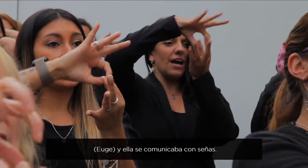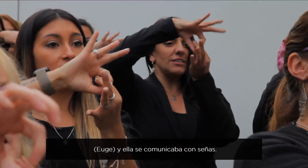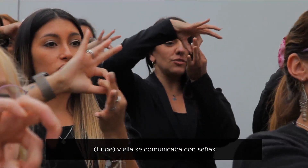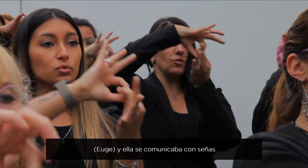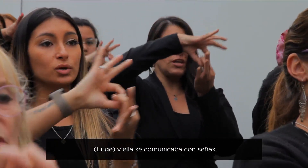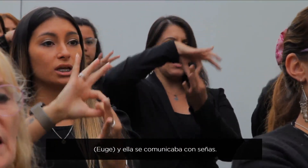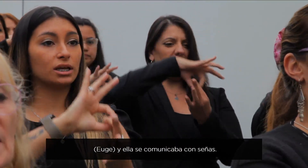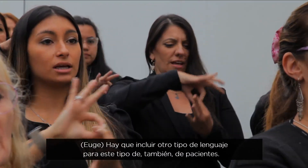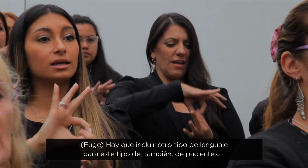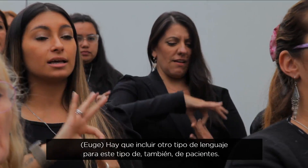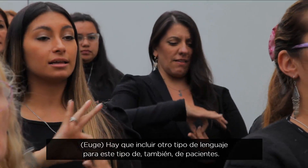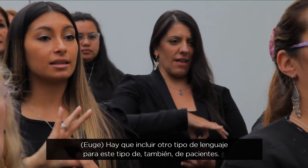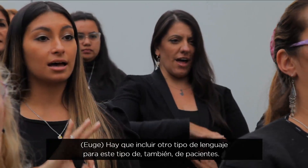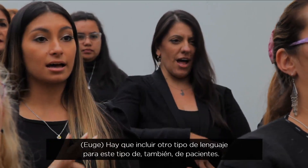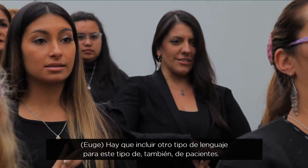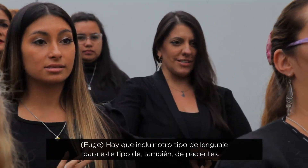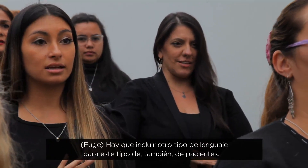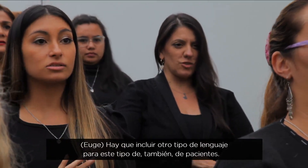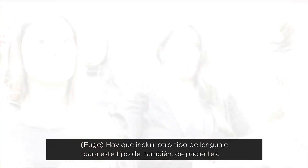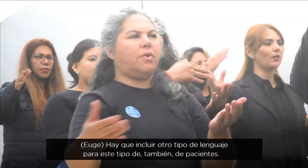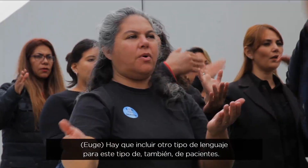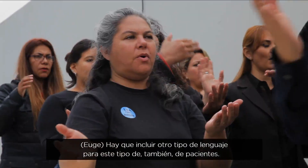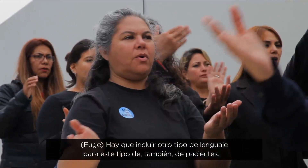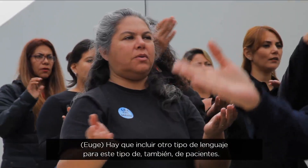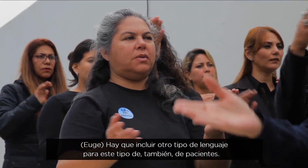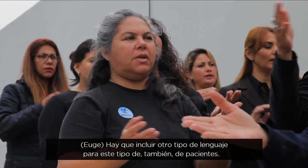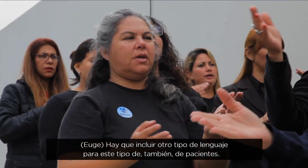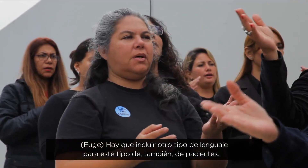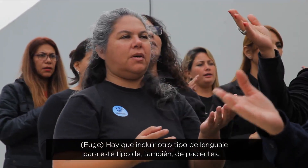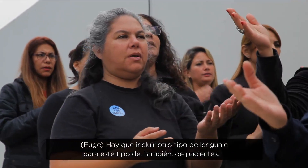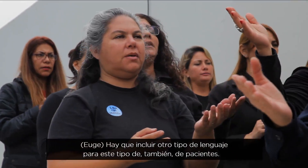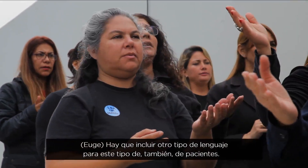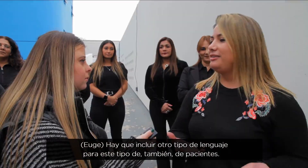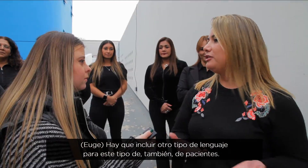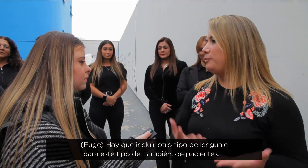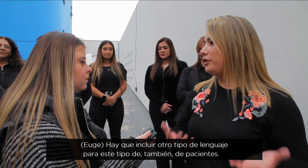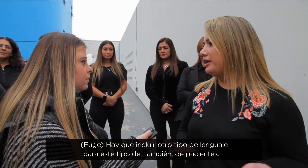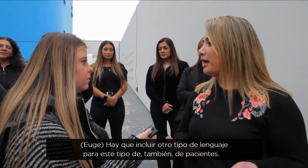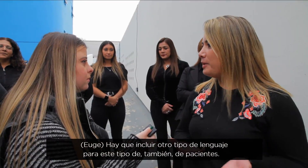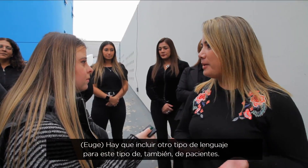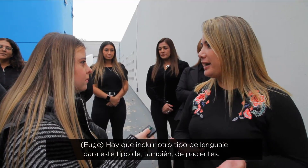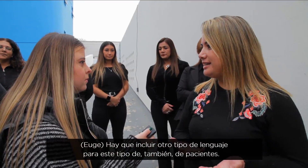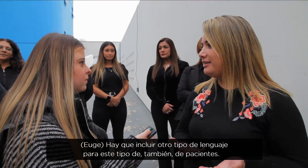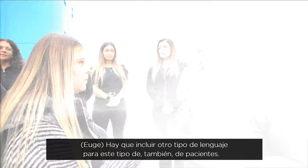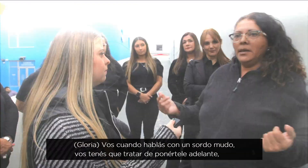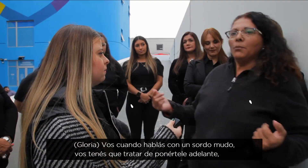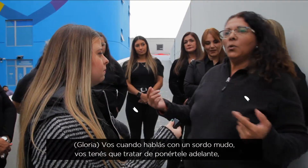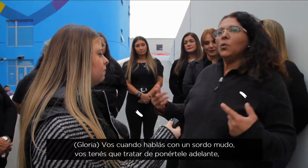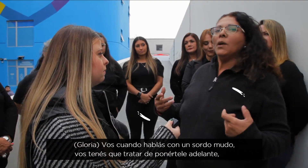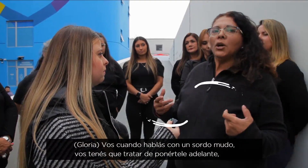con señas. Hay que incluir otro tipo de lenguaje para este tipo también de pacientes. Vos cuando hablas